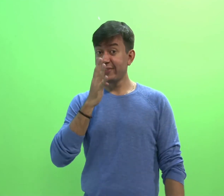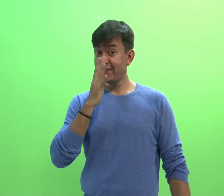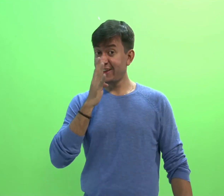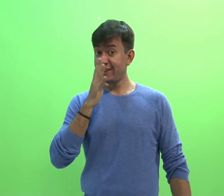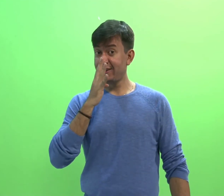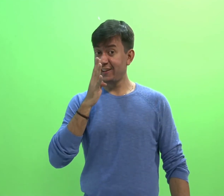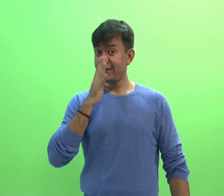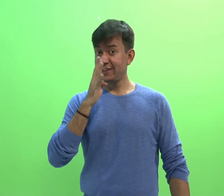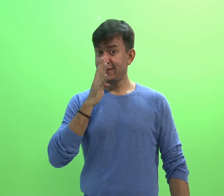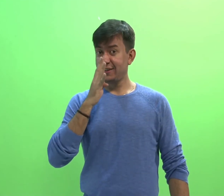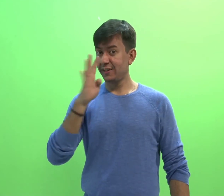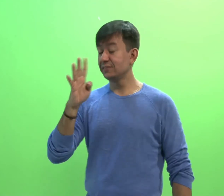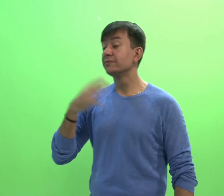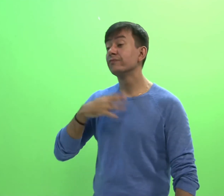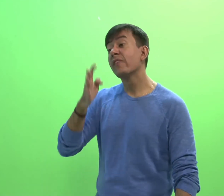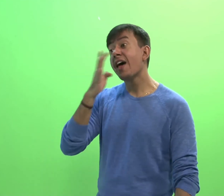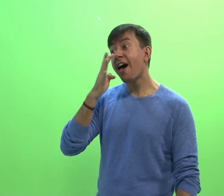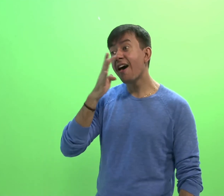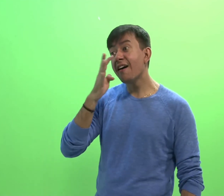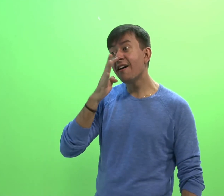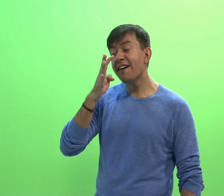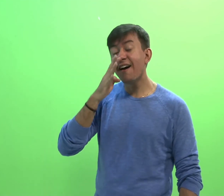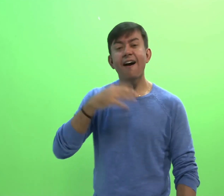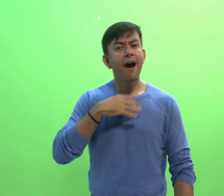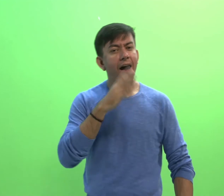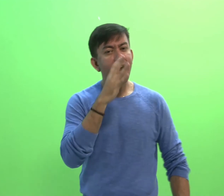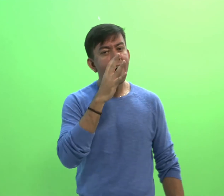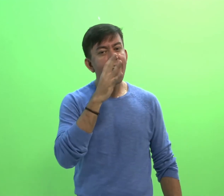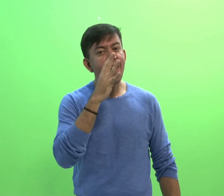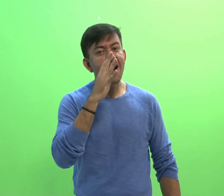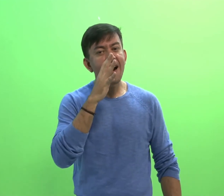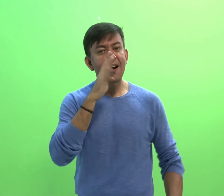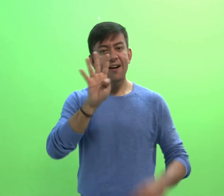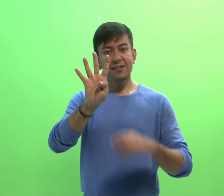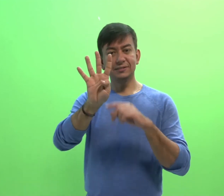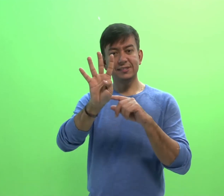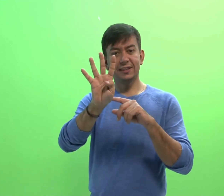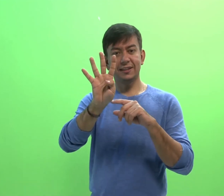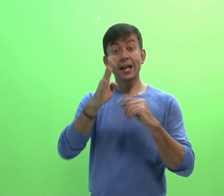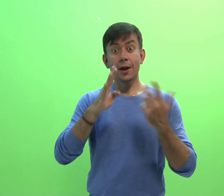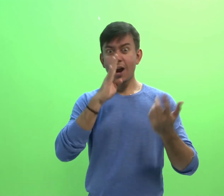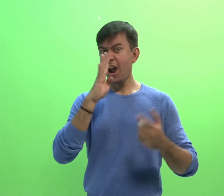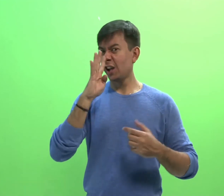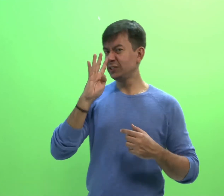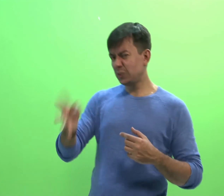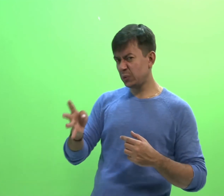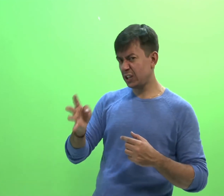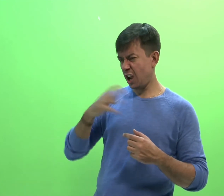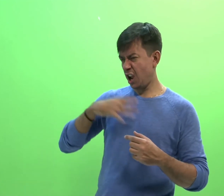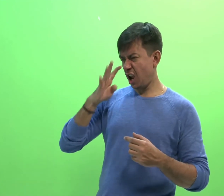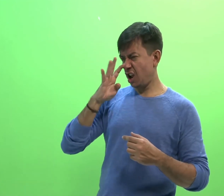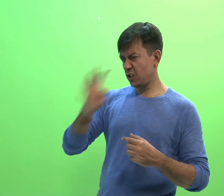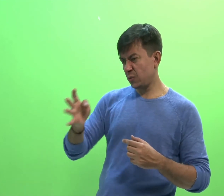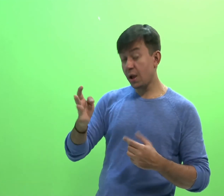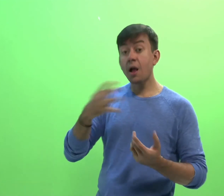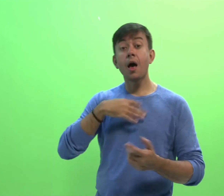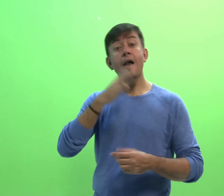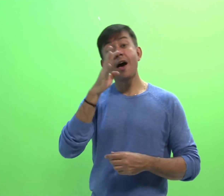Admirar, tocando o nariz. Estou admirado. Estou acusando. Estou